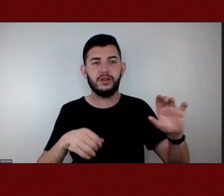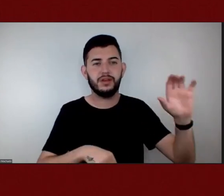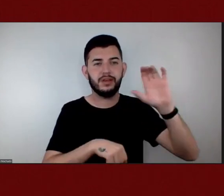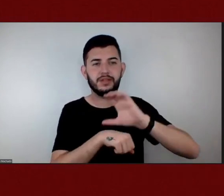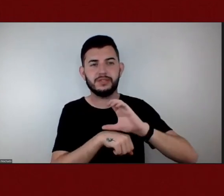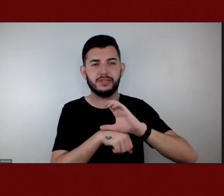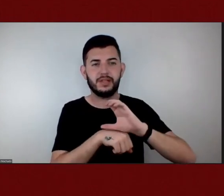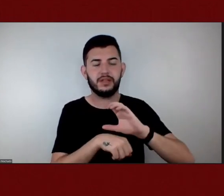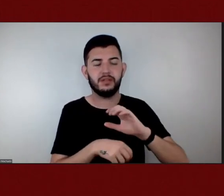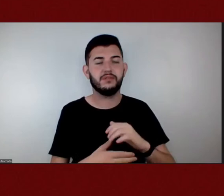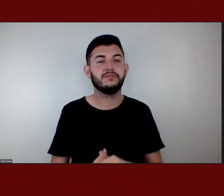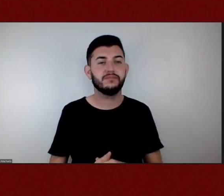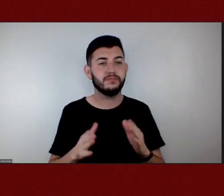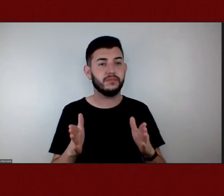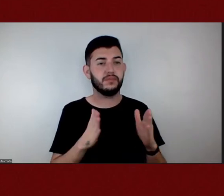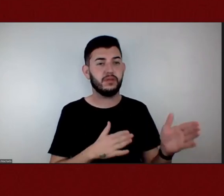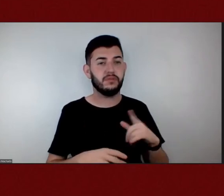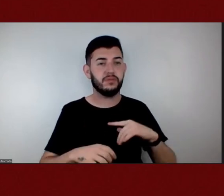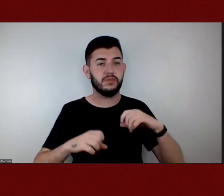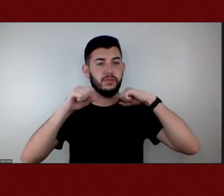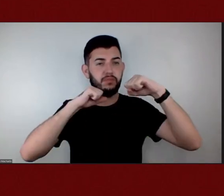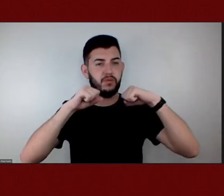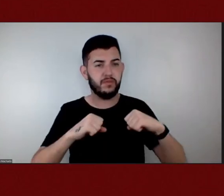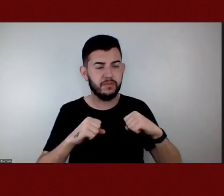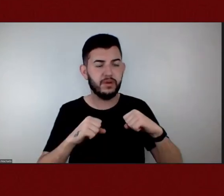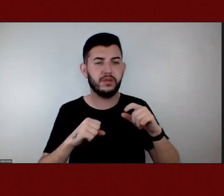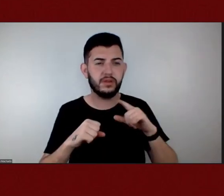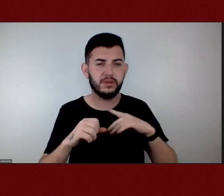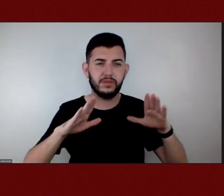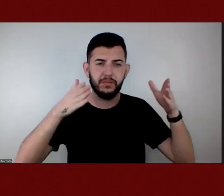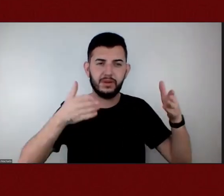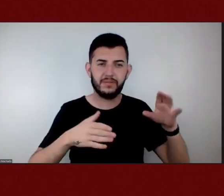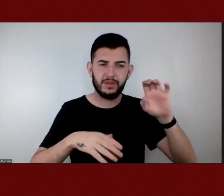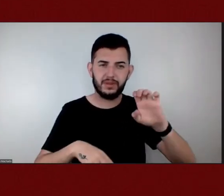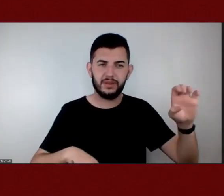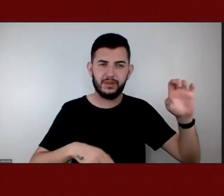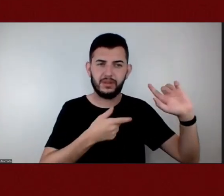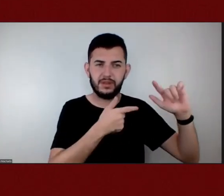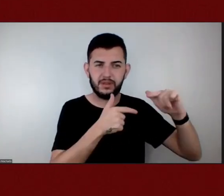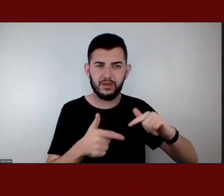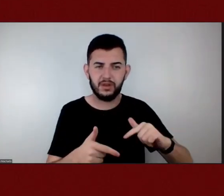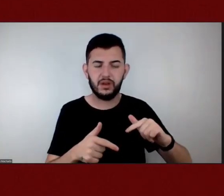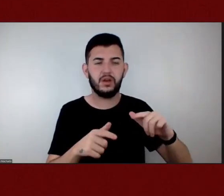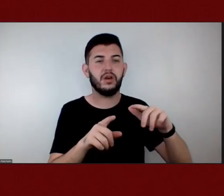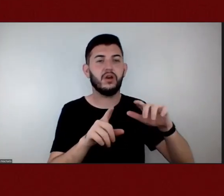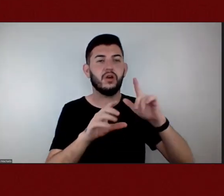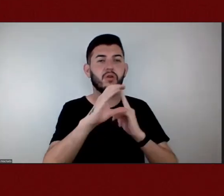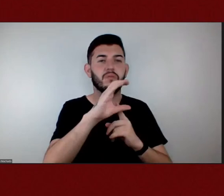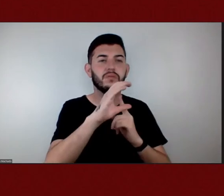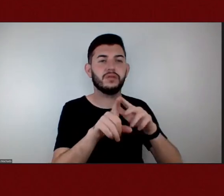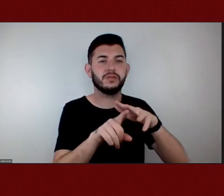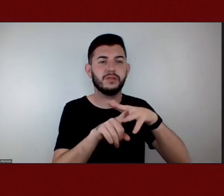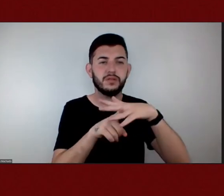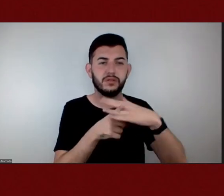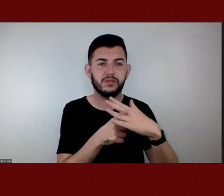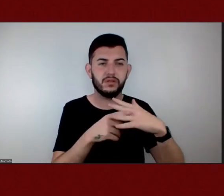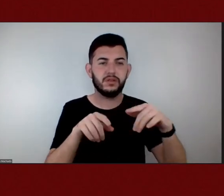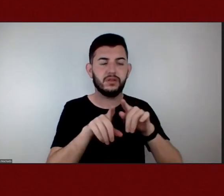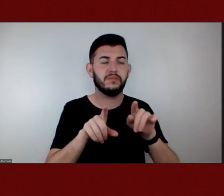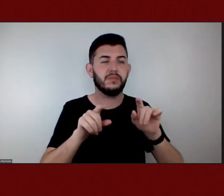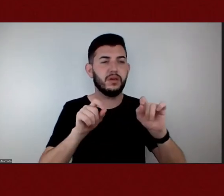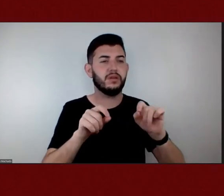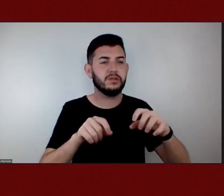Movimentos que incluíam a esquerda tradicional, comunista, socialista e também, aspas, os setores de